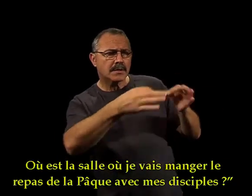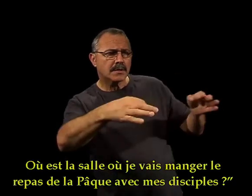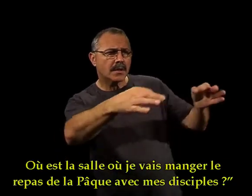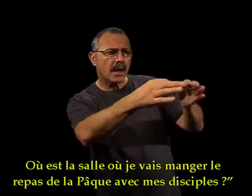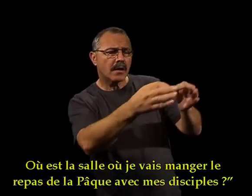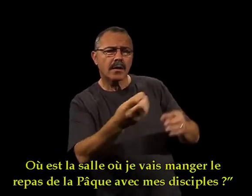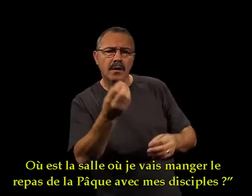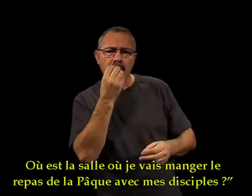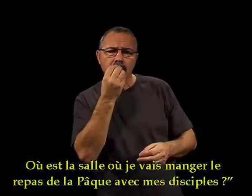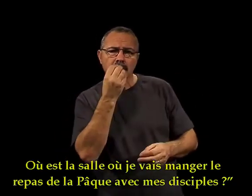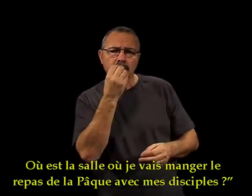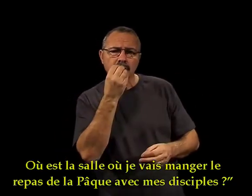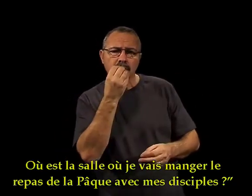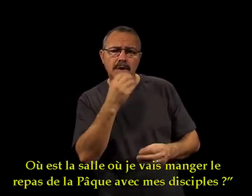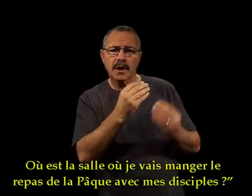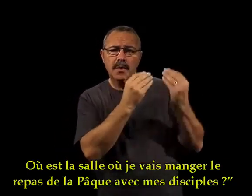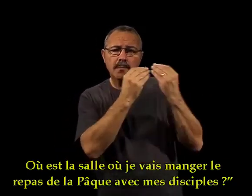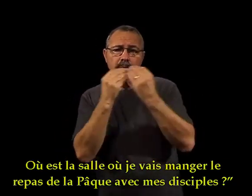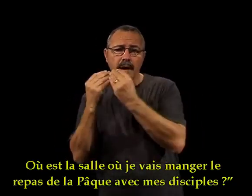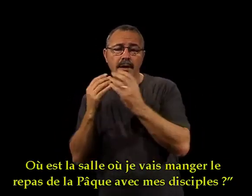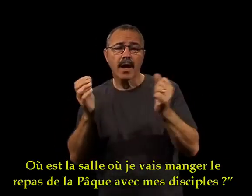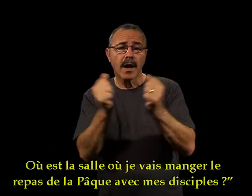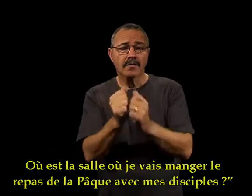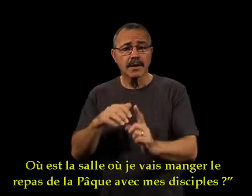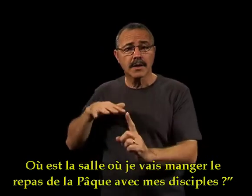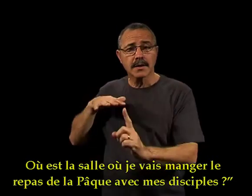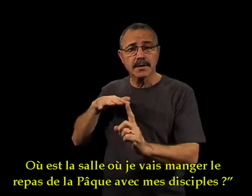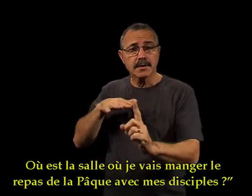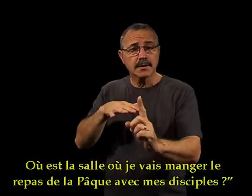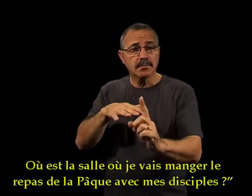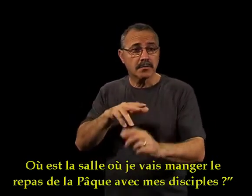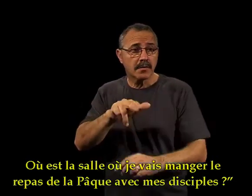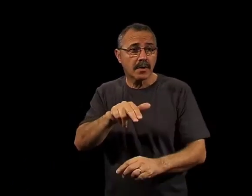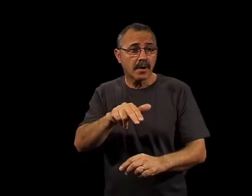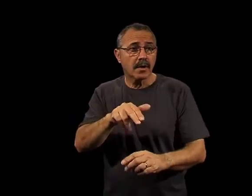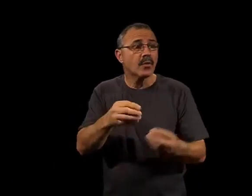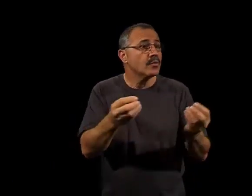où est la salle où je vais manger le repas de la Pâque avec mes disciples ?»